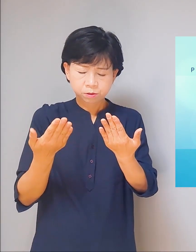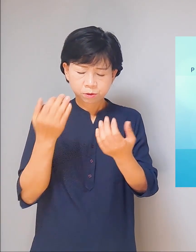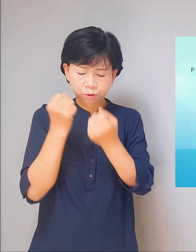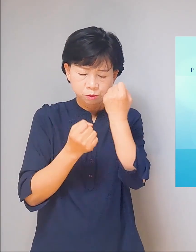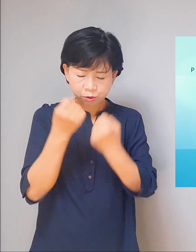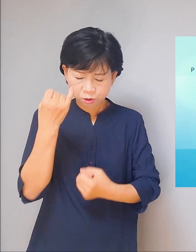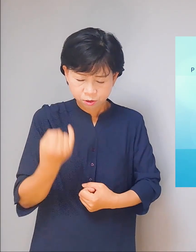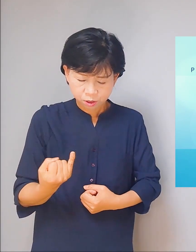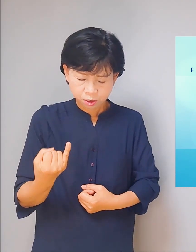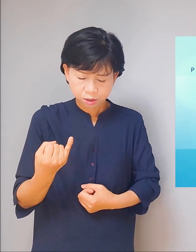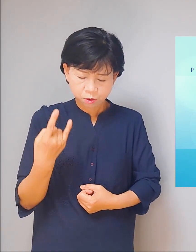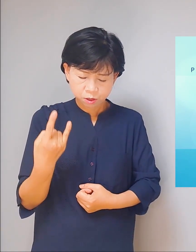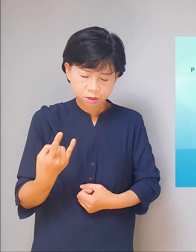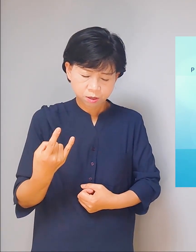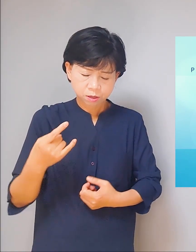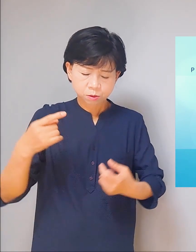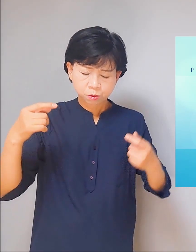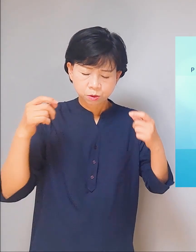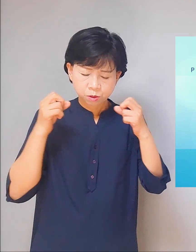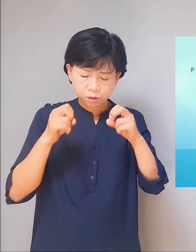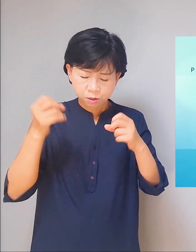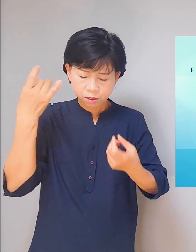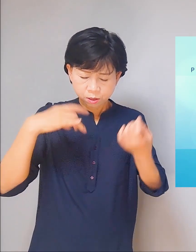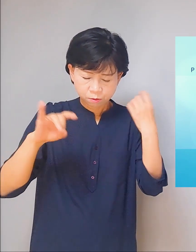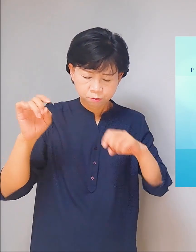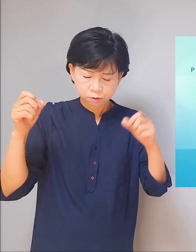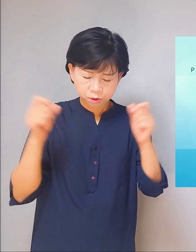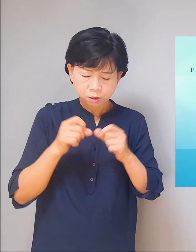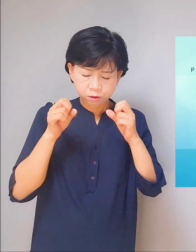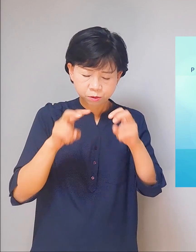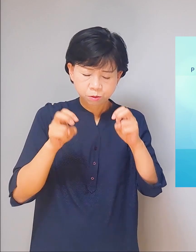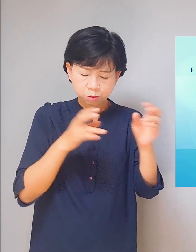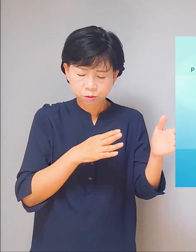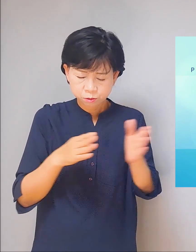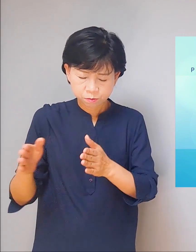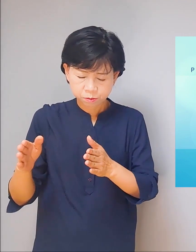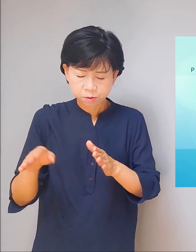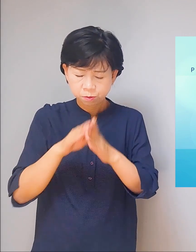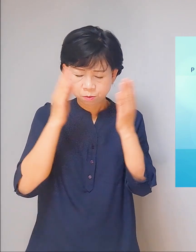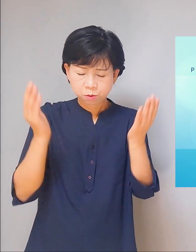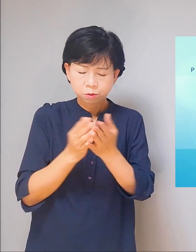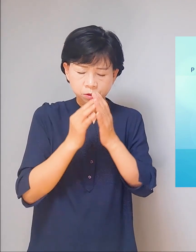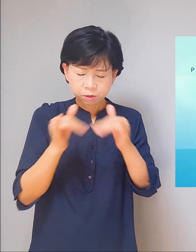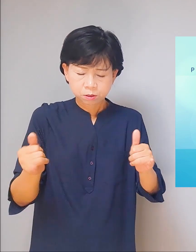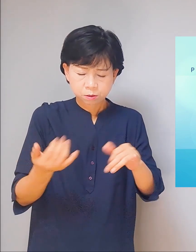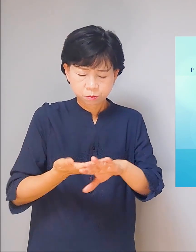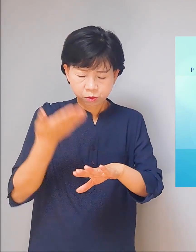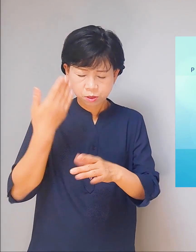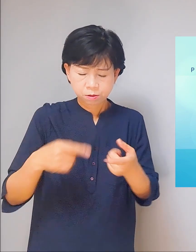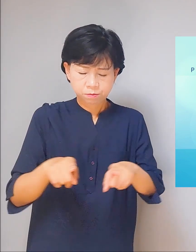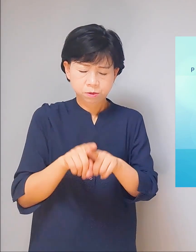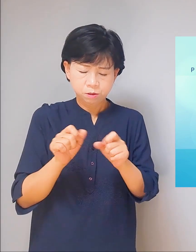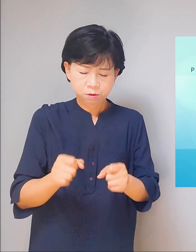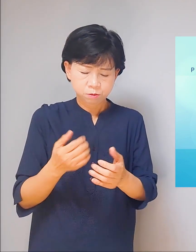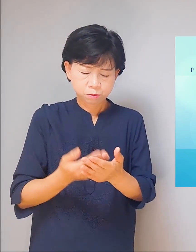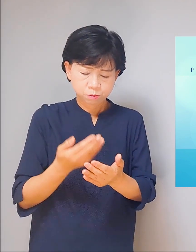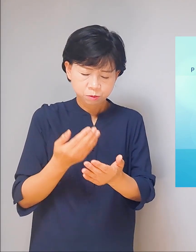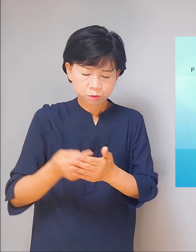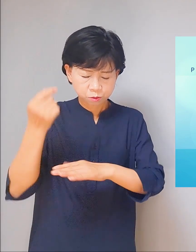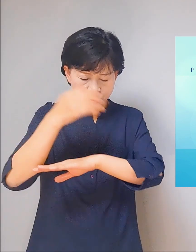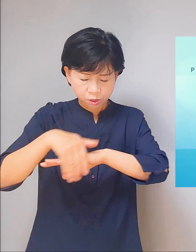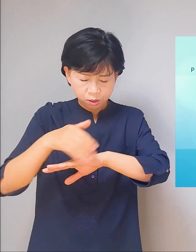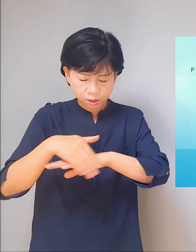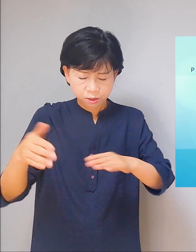태국 단기 선교를 계획하고 기도하고 있사오니 준비하는 모든 손길 뒤에도 주님께서 함께 하시고 계획하는